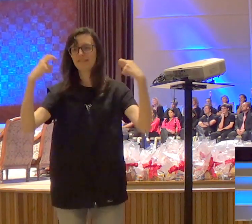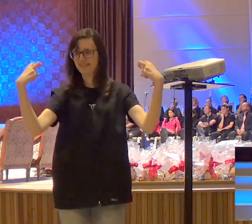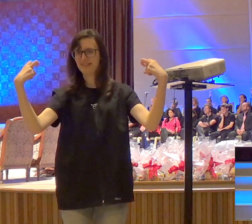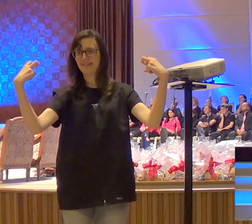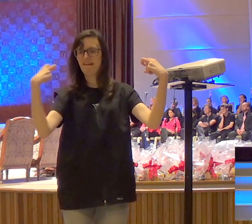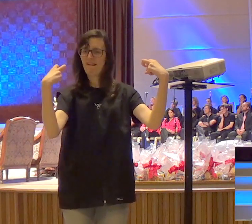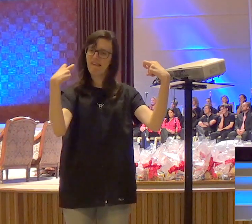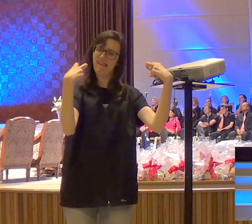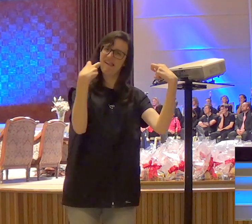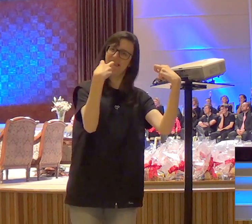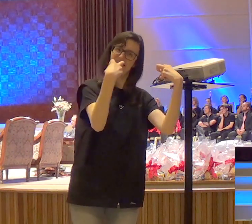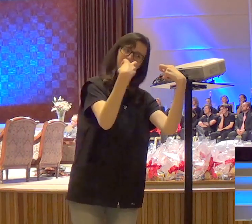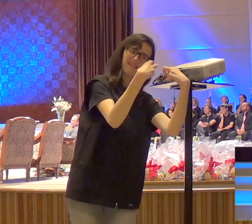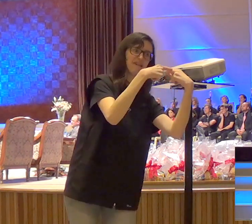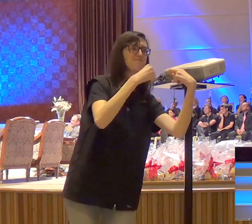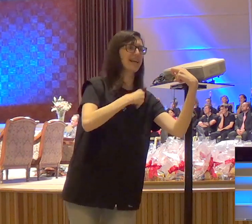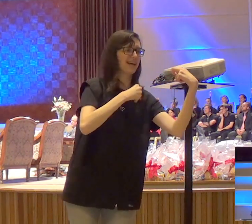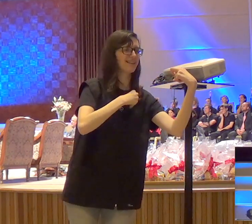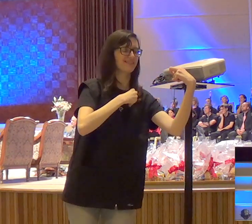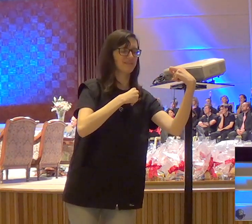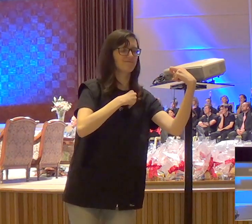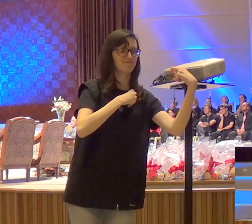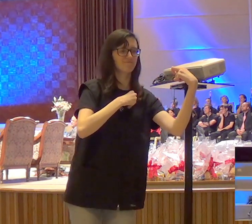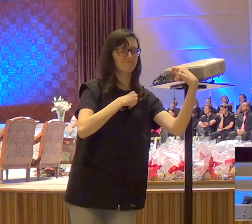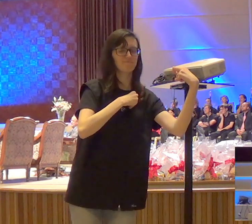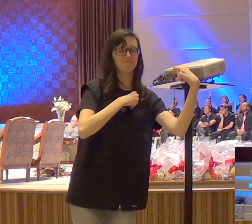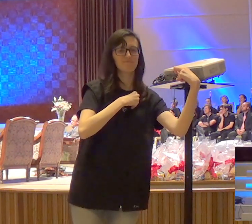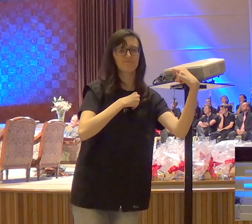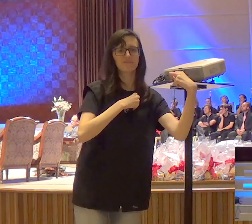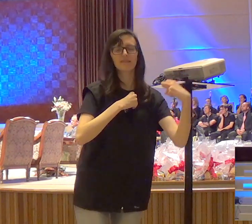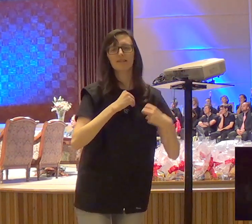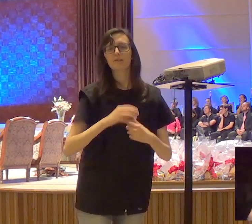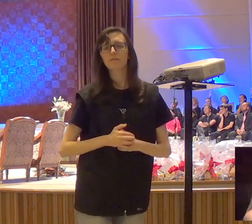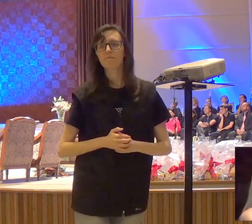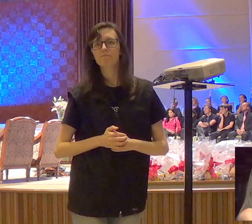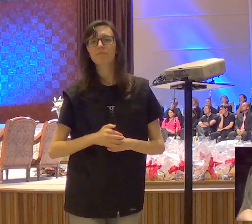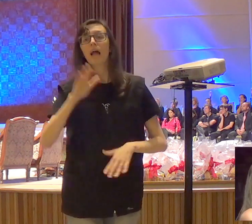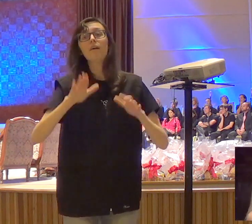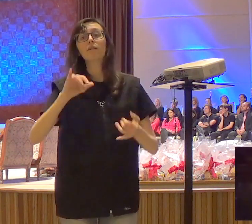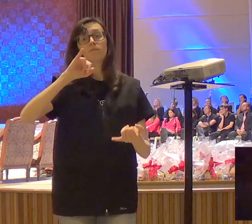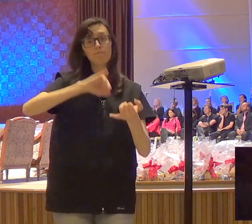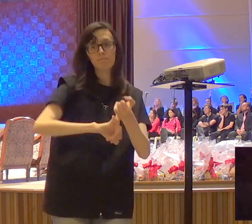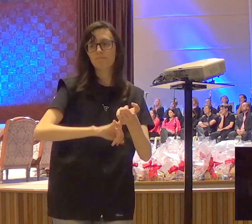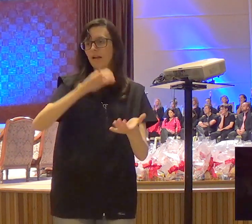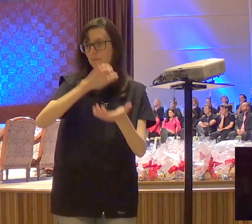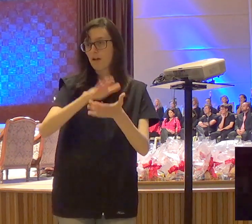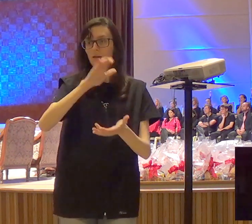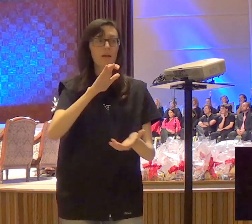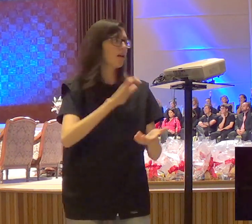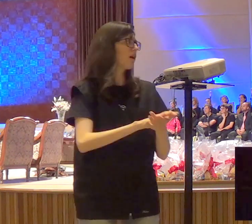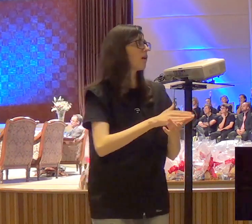who has an affair in their marriage is here? Quem teve algum tipo de traição no casamento,